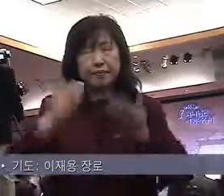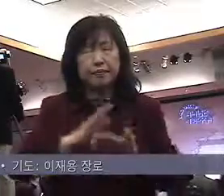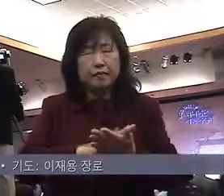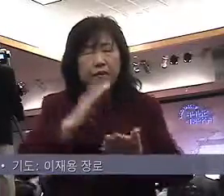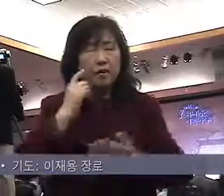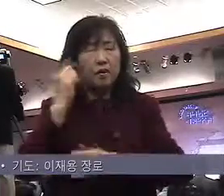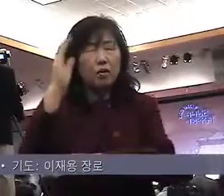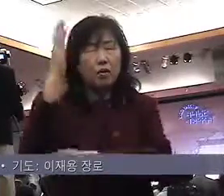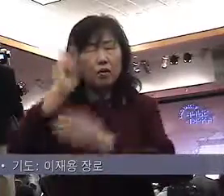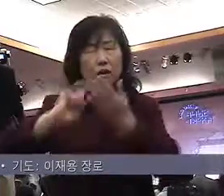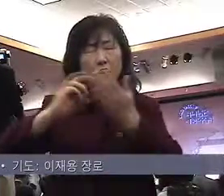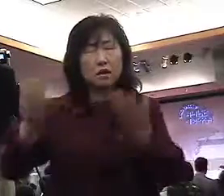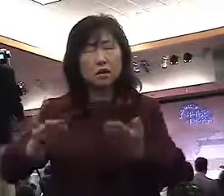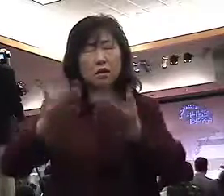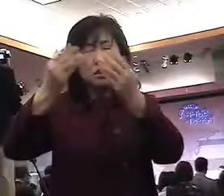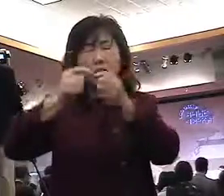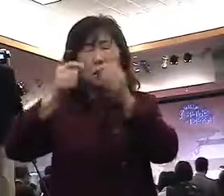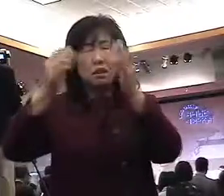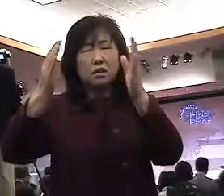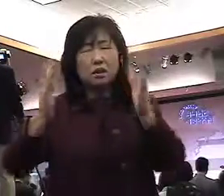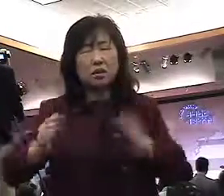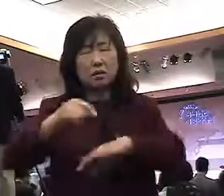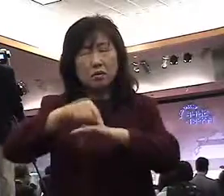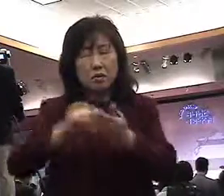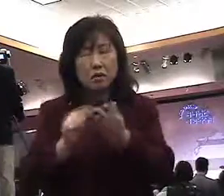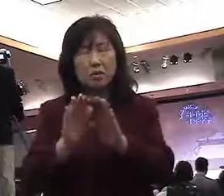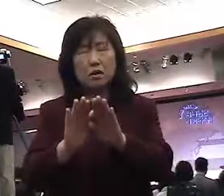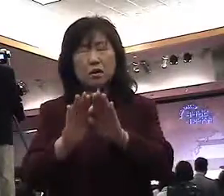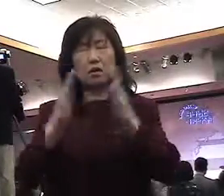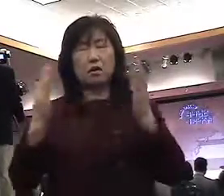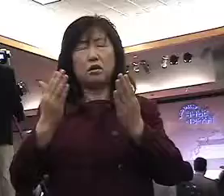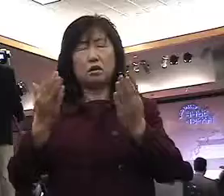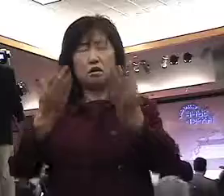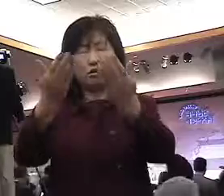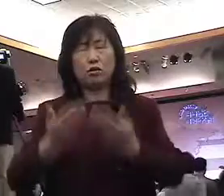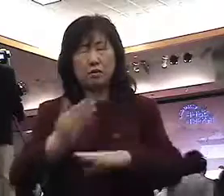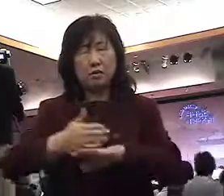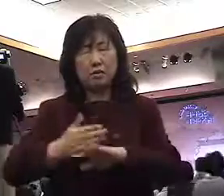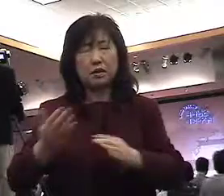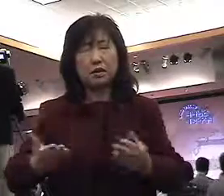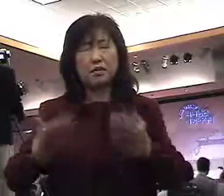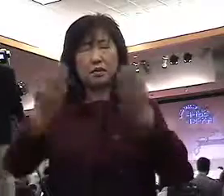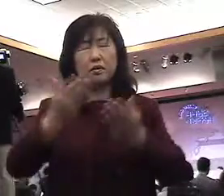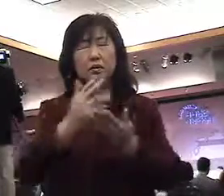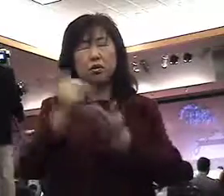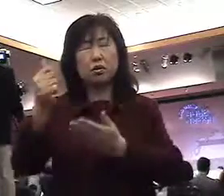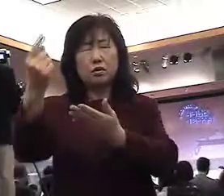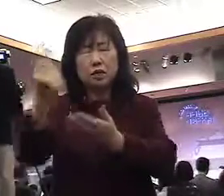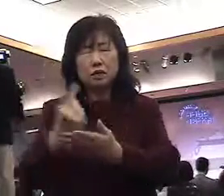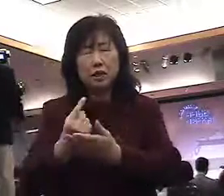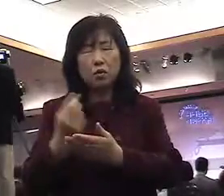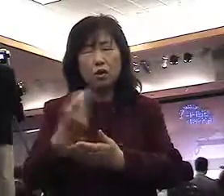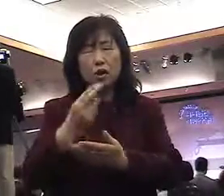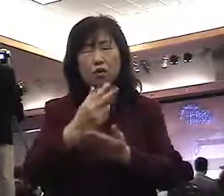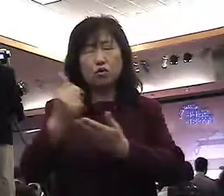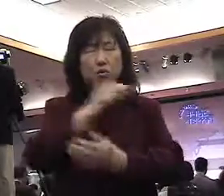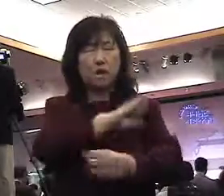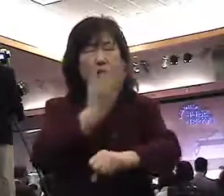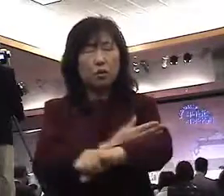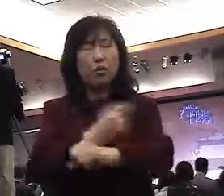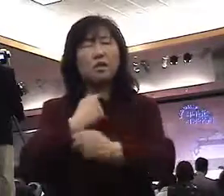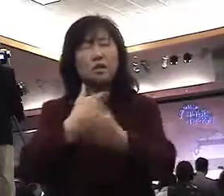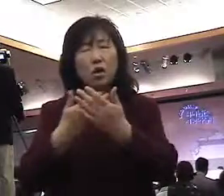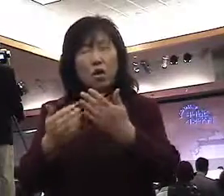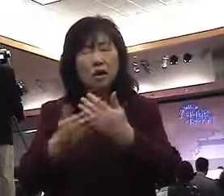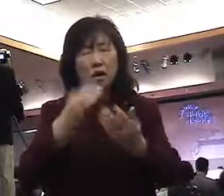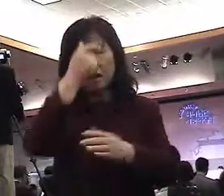뜨겁게 영광성을 드리는 동안 저희들의 마음을 열어주시오니 감사를 드립니다. 주님의 임재와 주님의 능력을